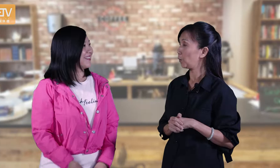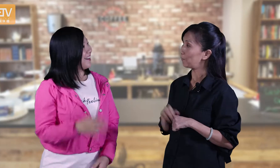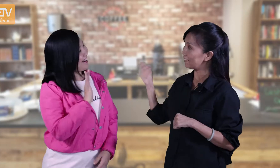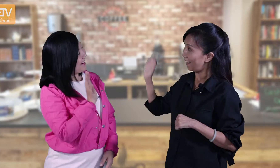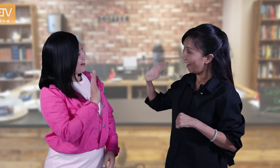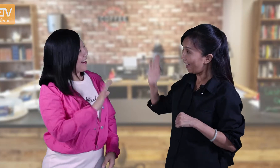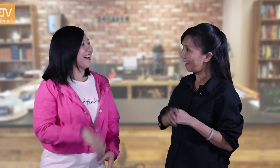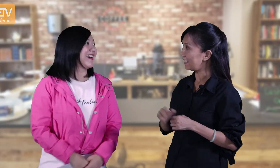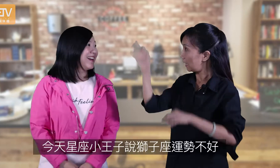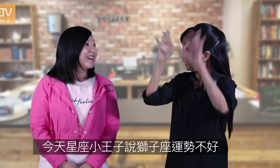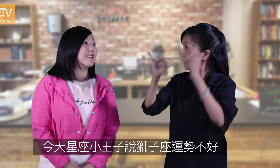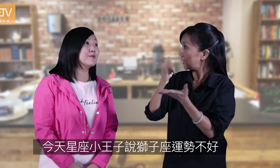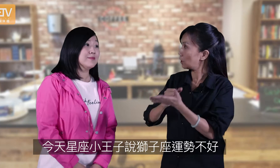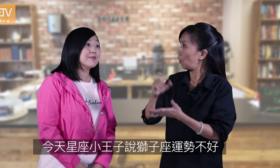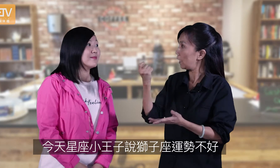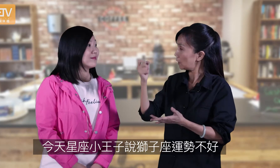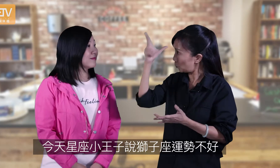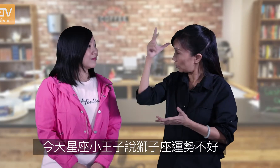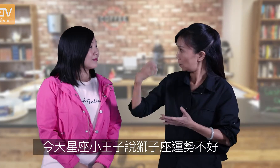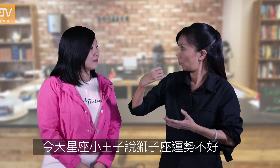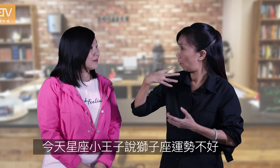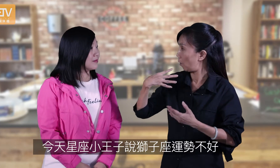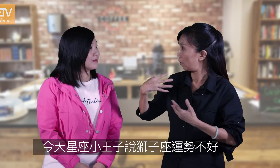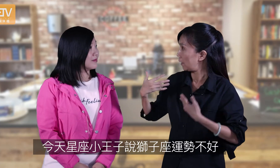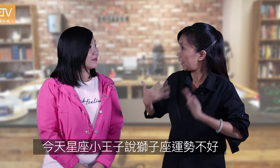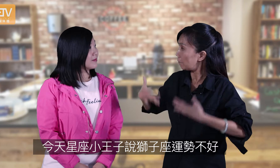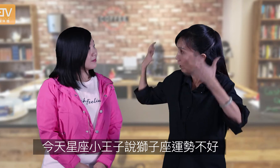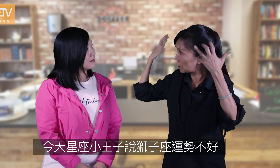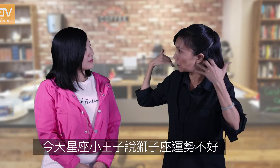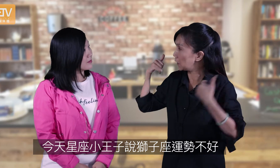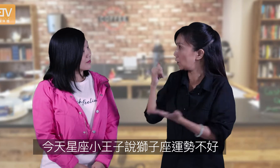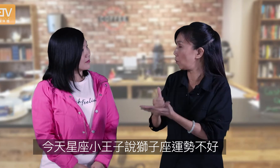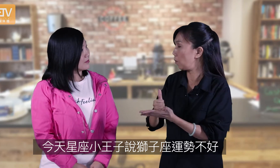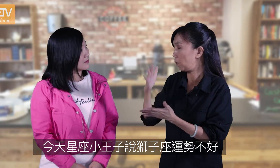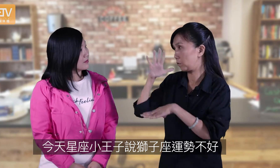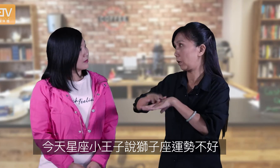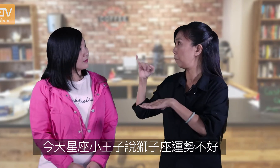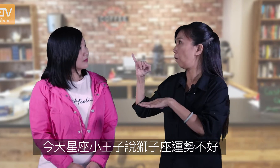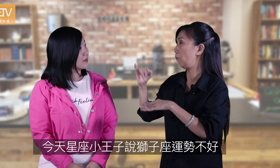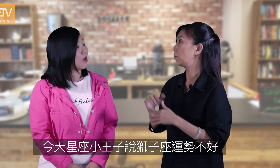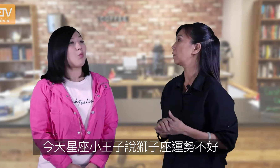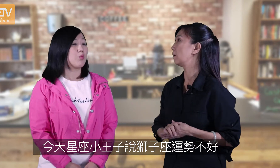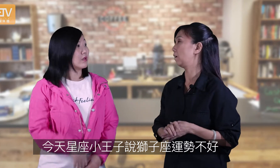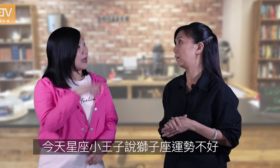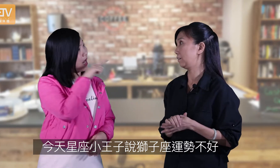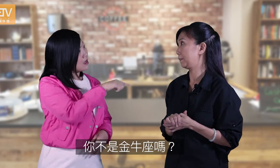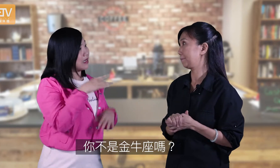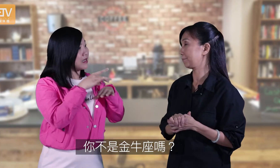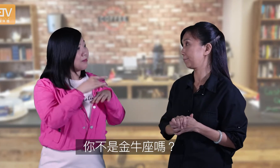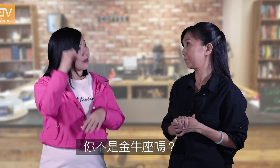喂，嗨，星座咧，小王子同我讲咧，今日个狮子座咧运势唔好啊。 你唔系